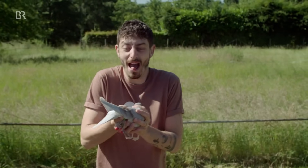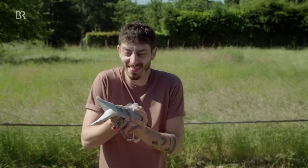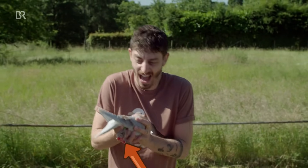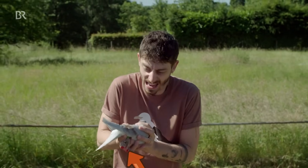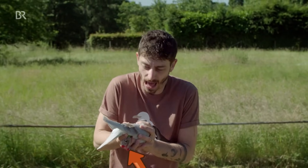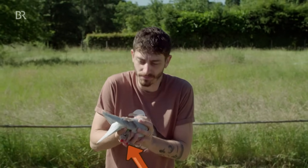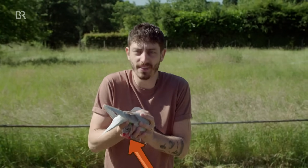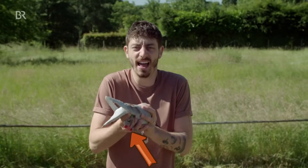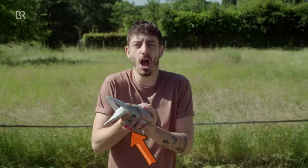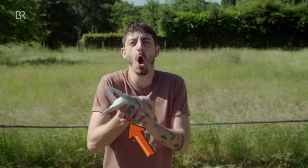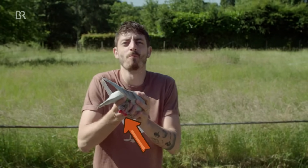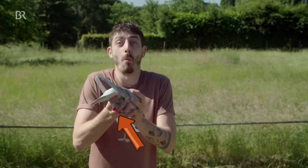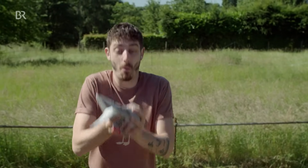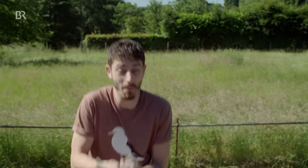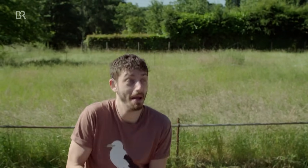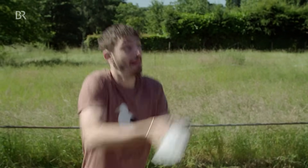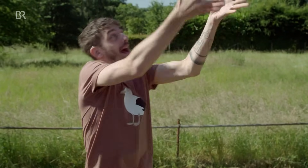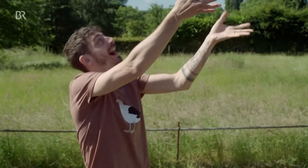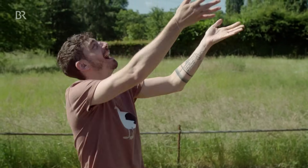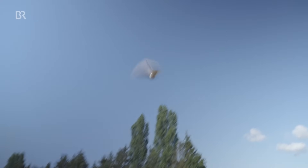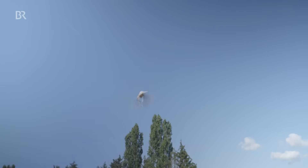Schaut mal, da am Fuß. Moment.